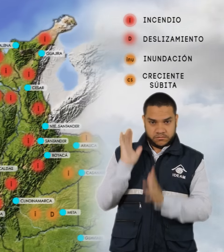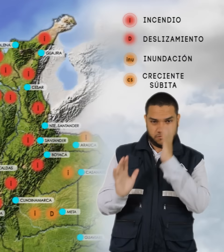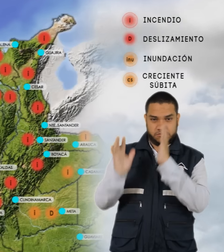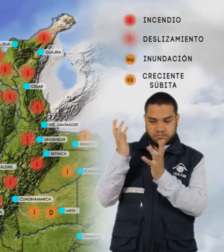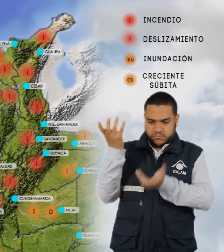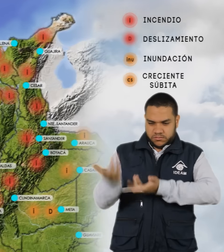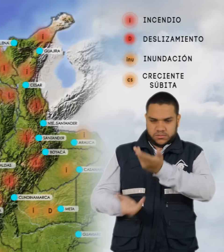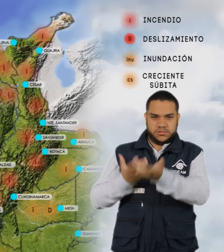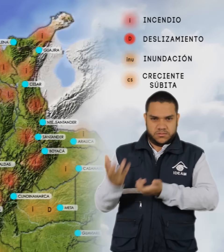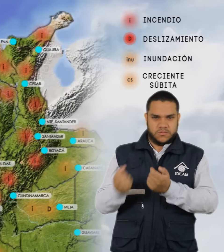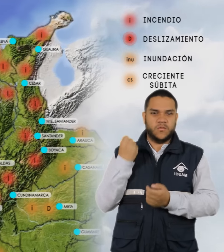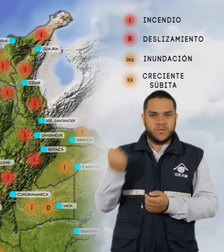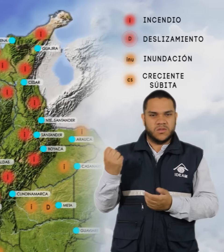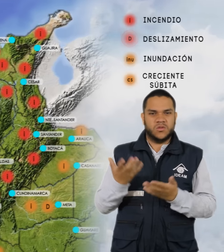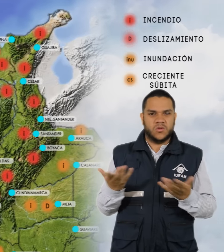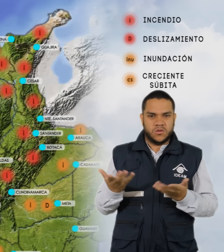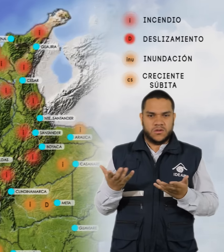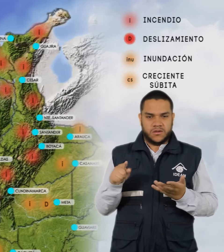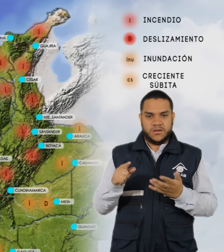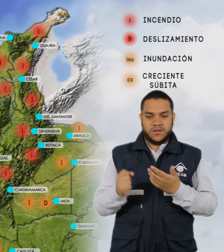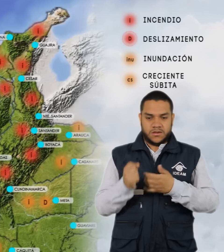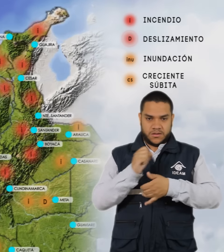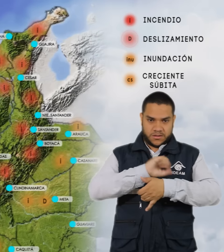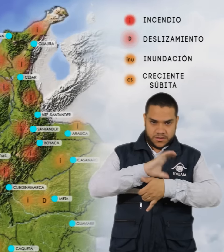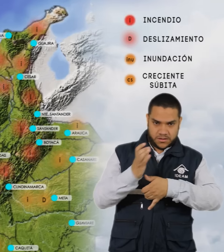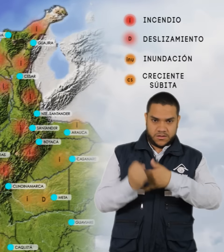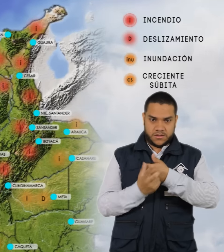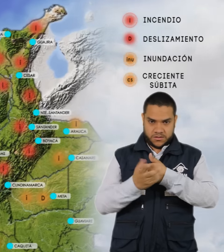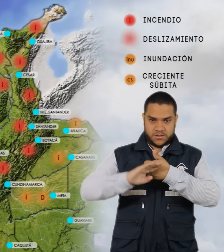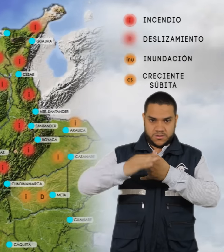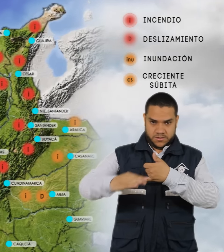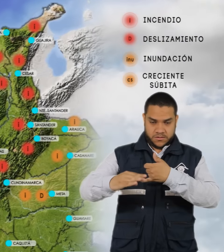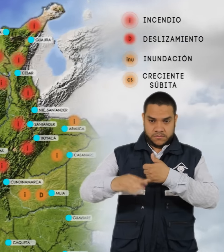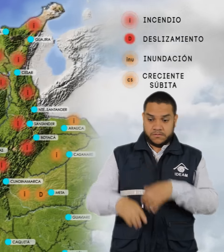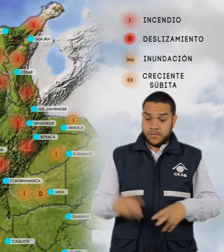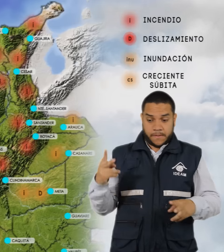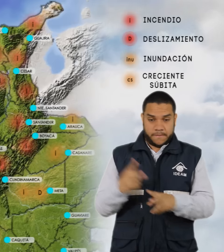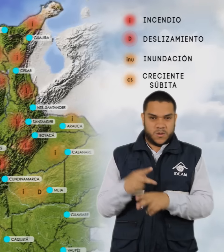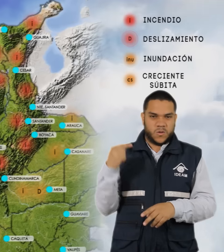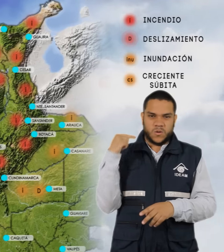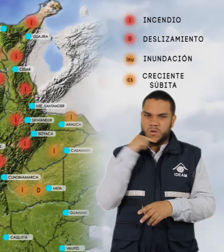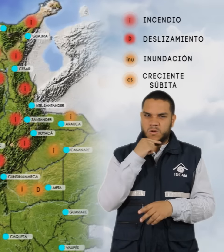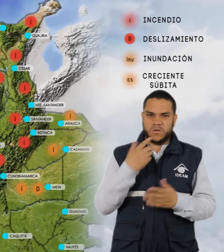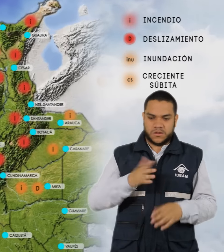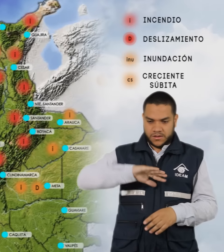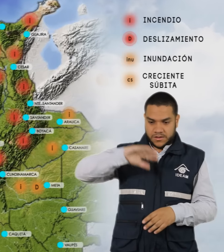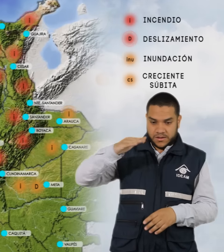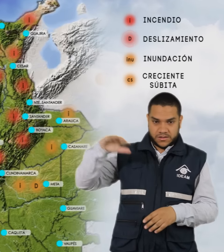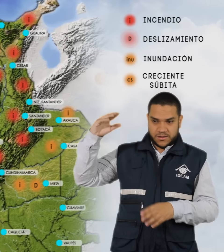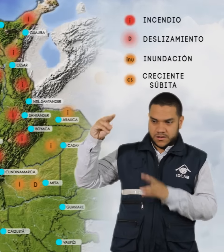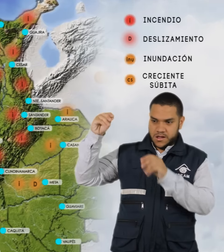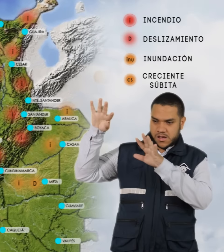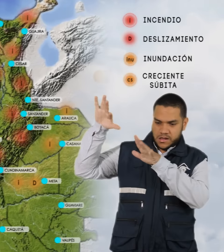vegetal en algunos sectores de las regiones andina y caribe. Alerta roja por amenaza alta de deslizamientos de